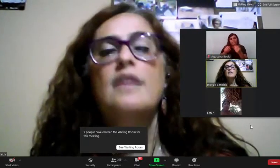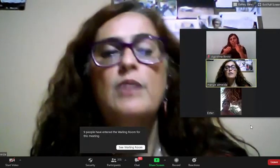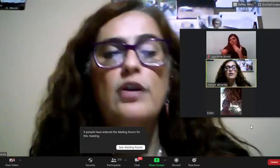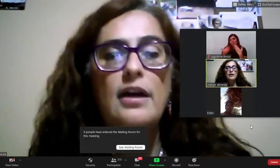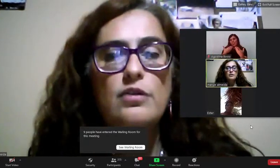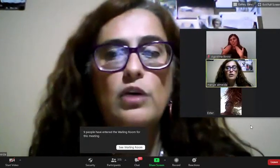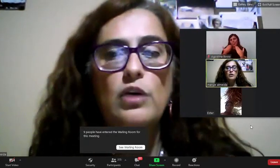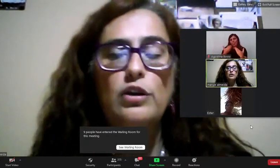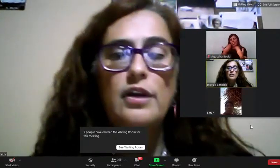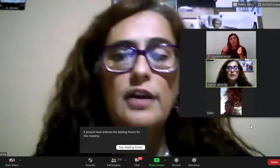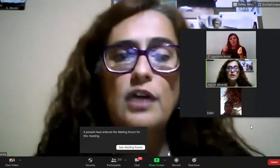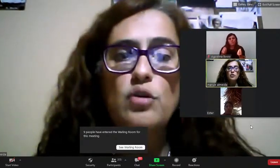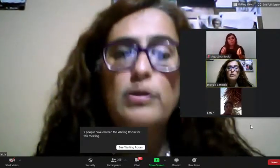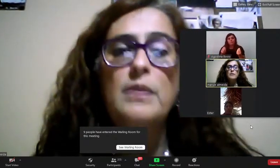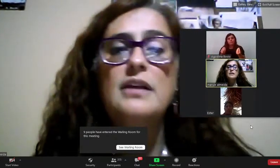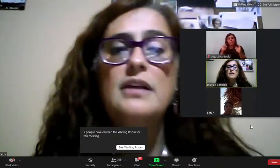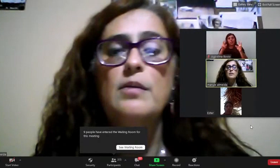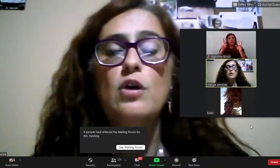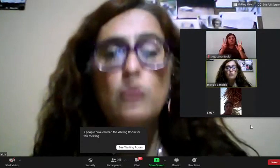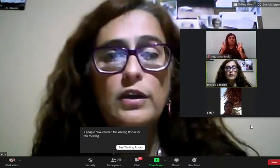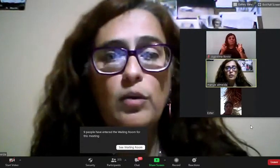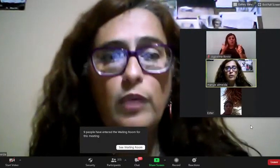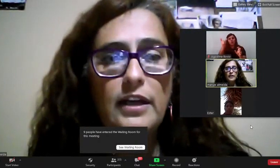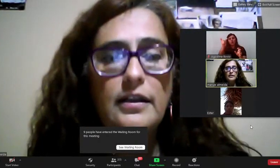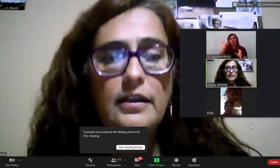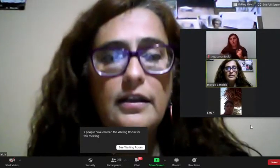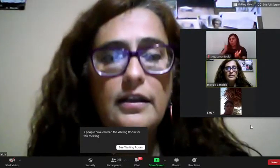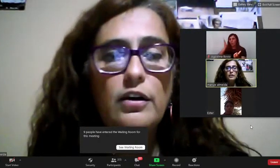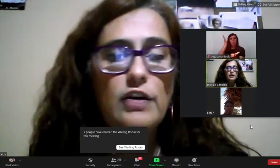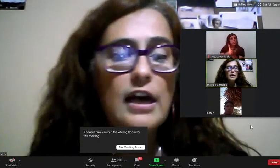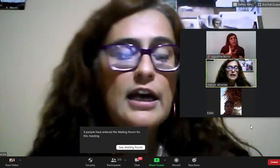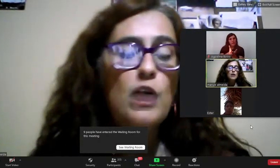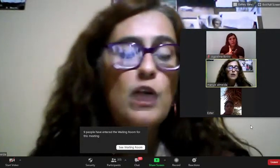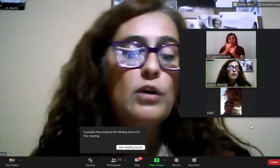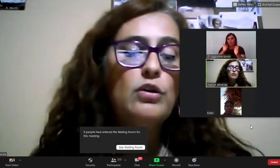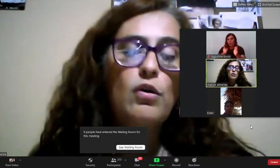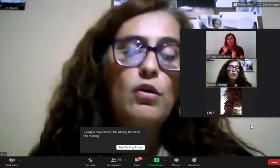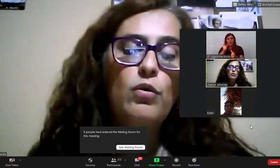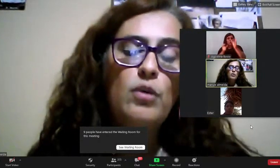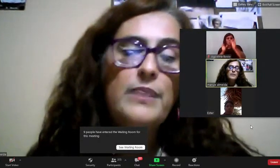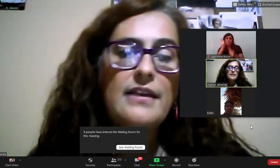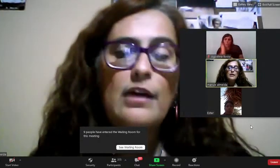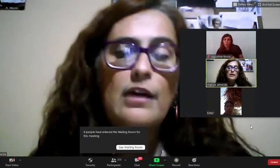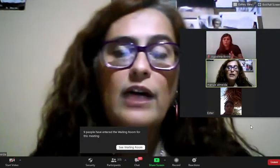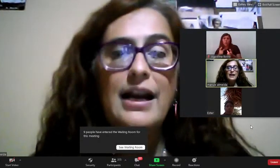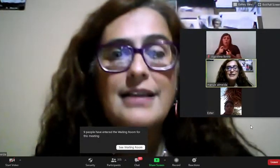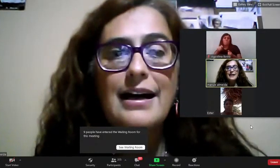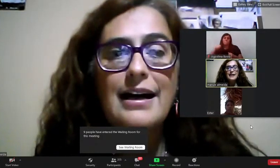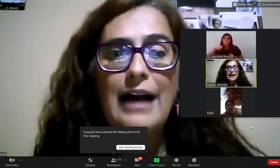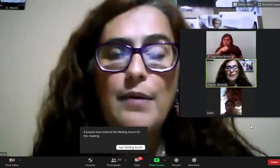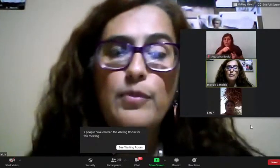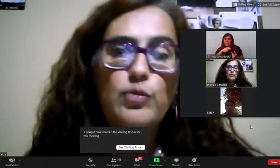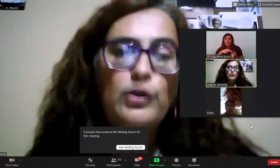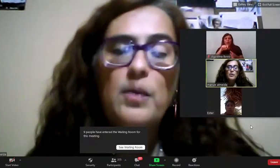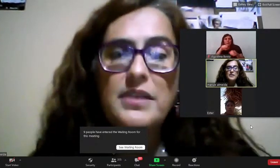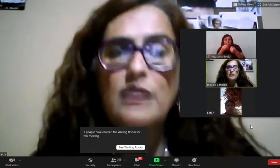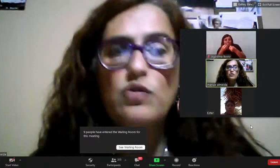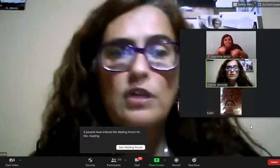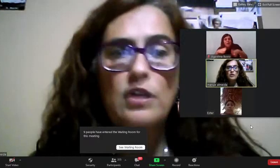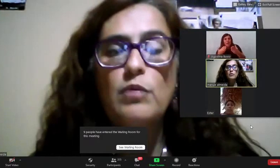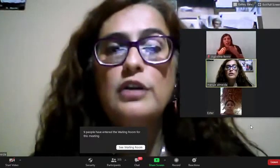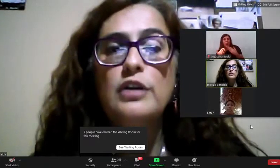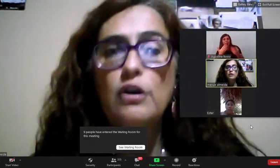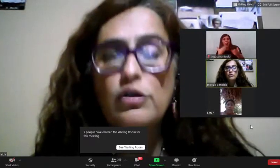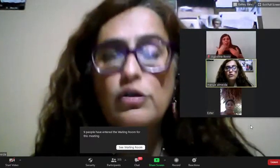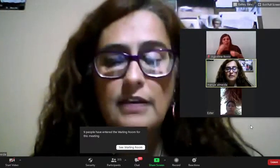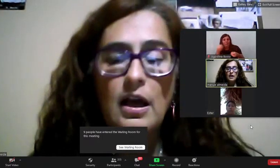en términos de sujetos de derecho, pero también en términos de sujetos políticos, y cuando uno empieza a dialogar en esa clave, por supuesto que empiezan a suceder un